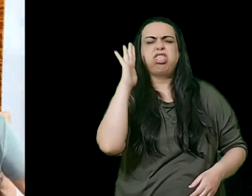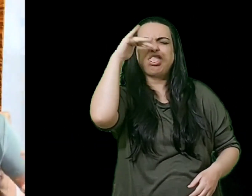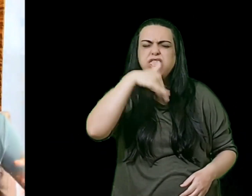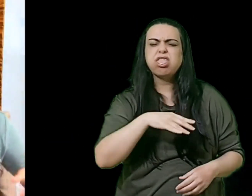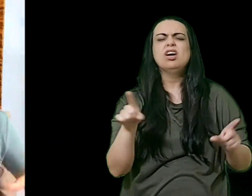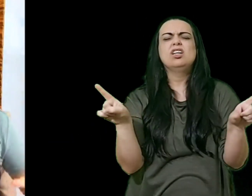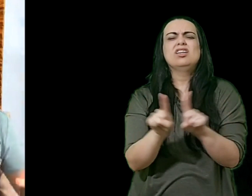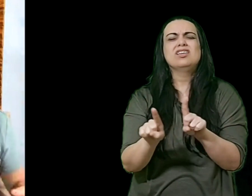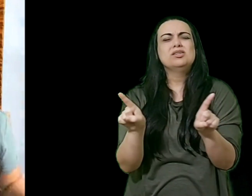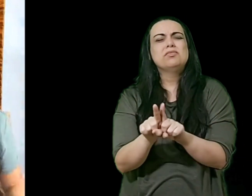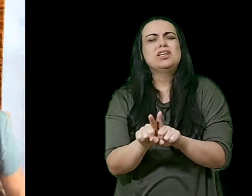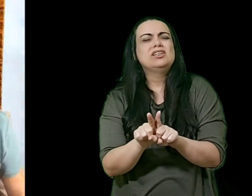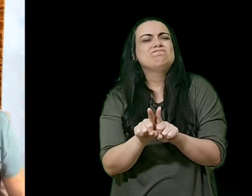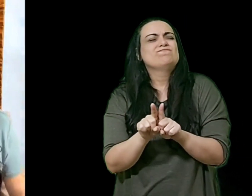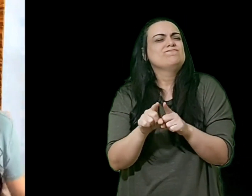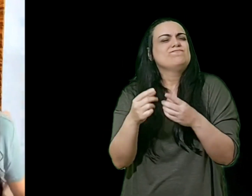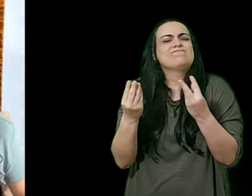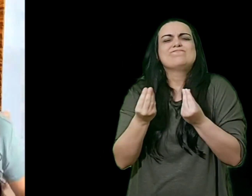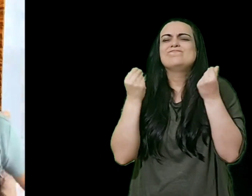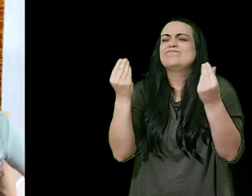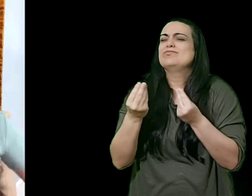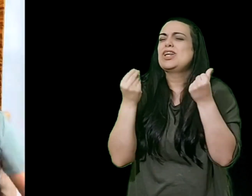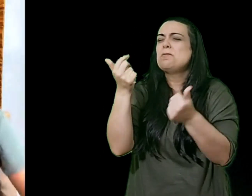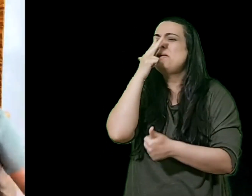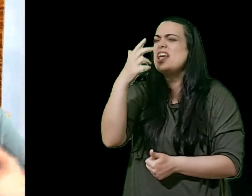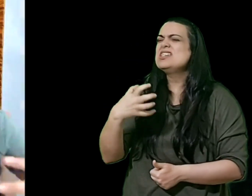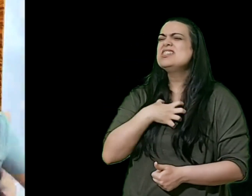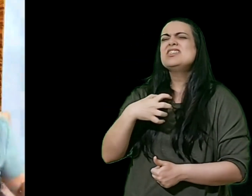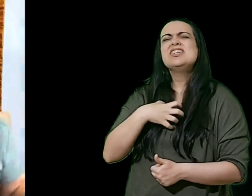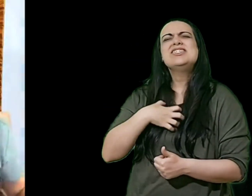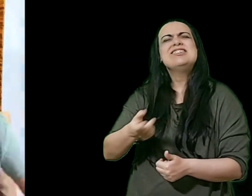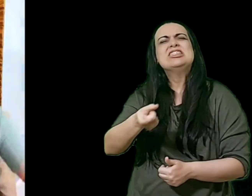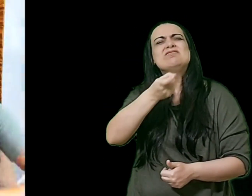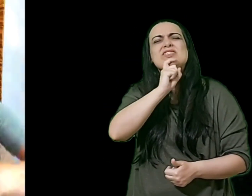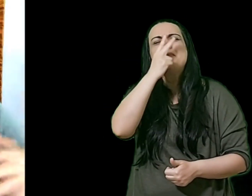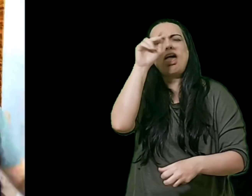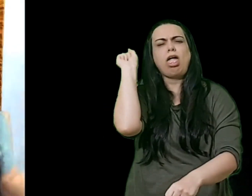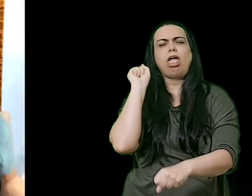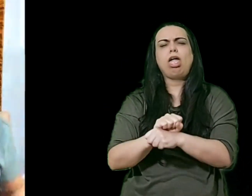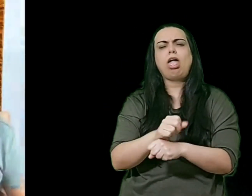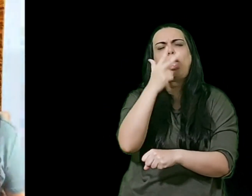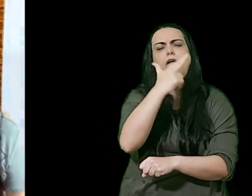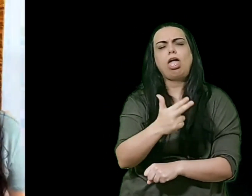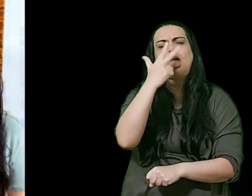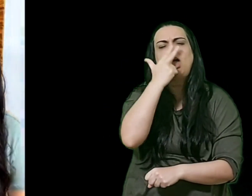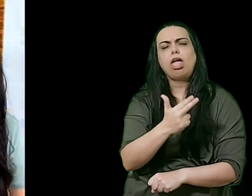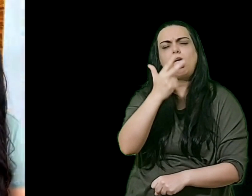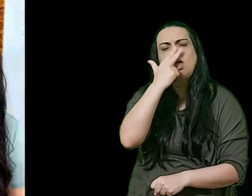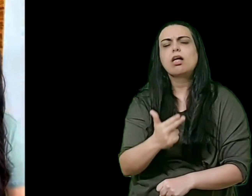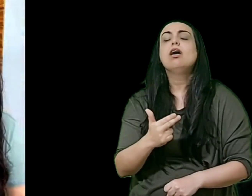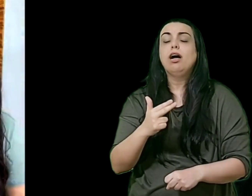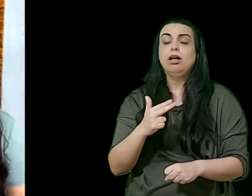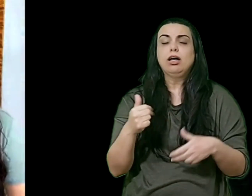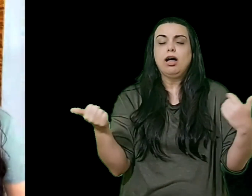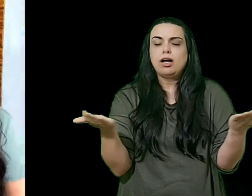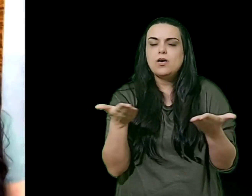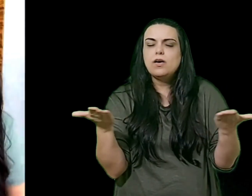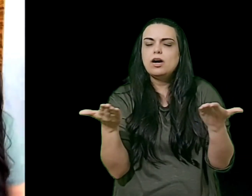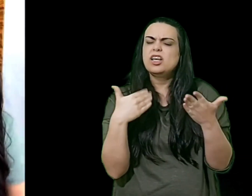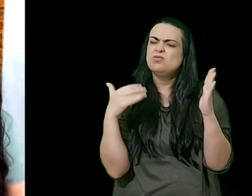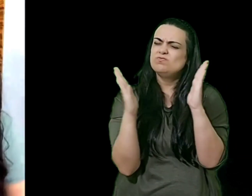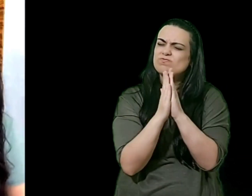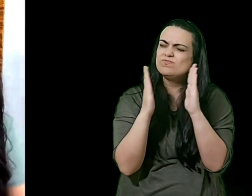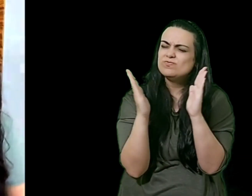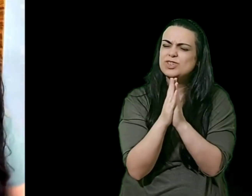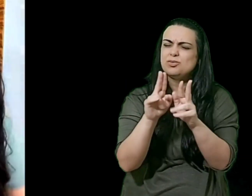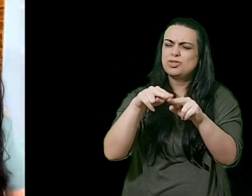inconstância, no que tange a sua sensação de mornidão, de paralisia. Eu estou me referindo agora para